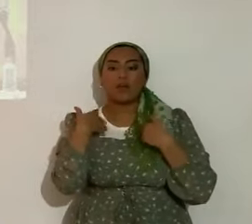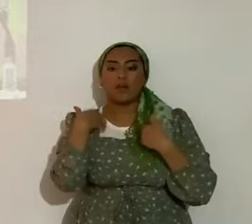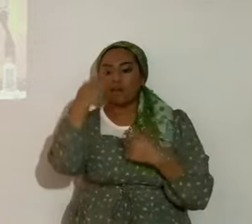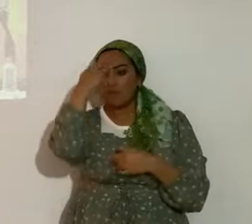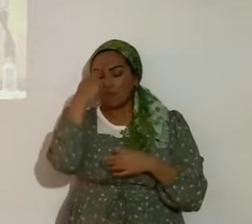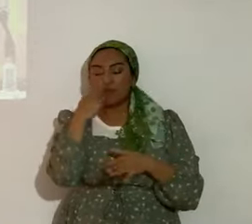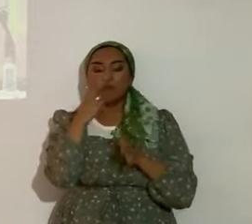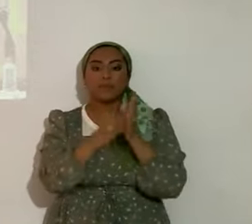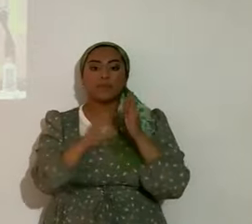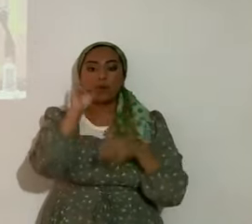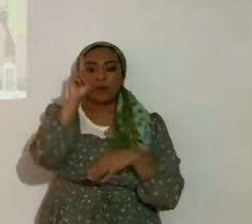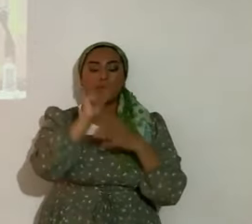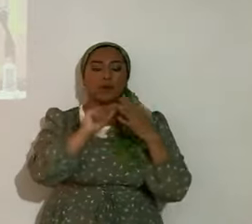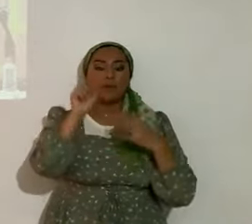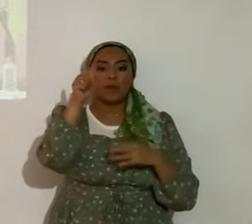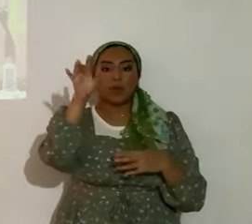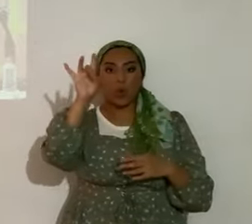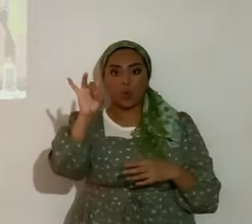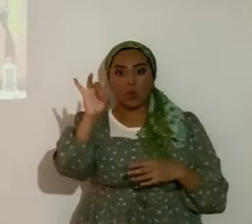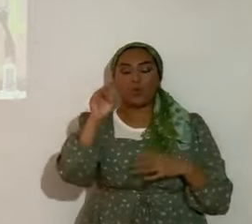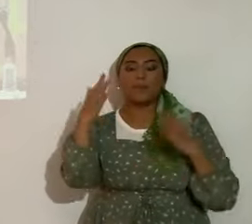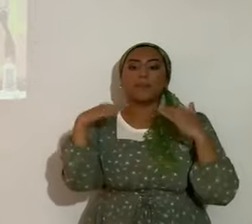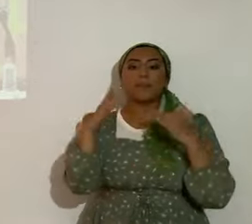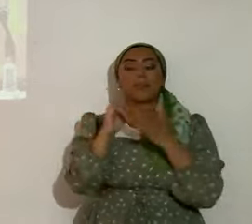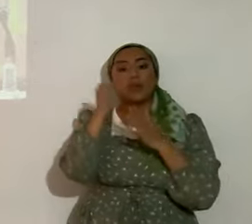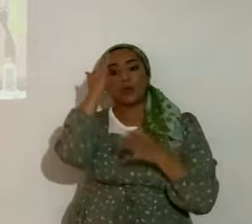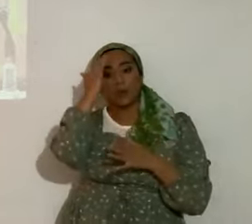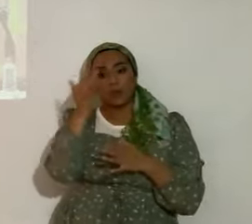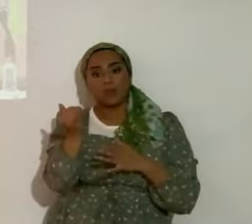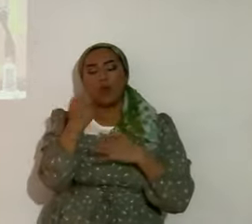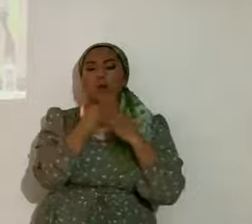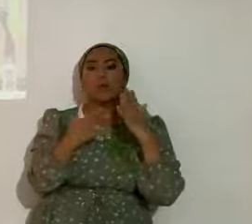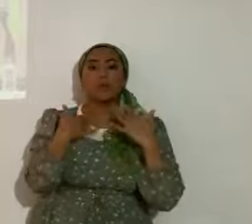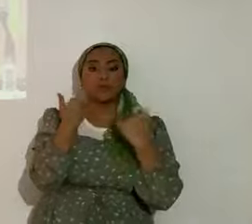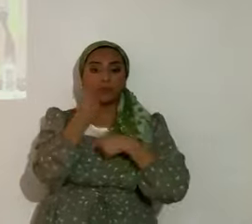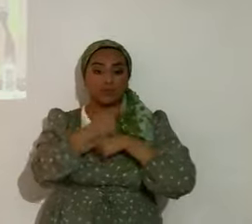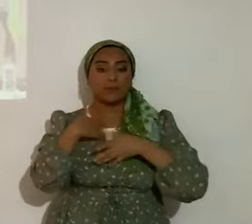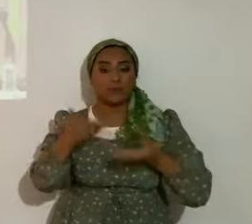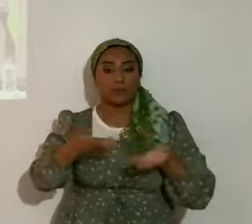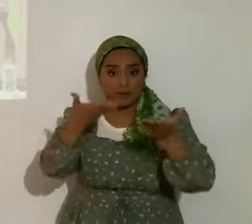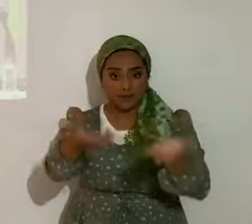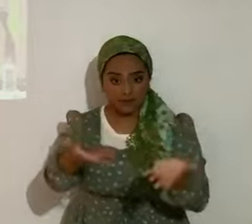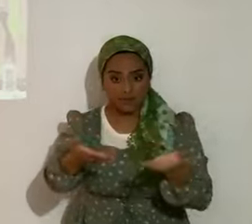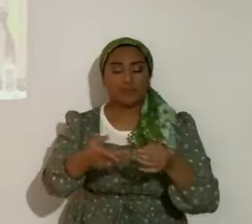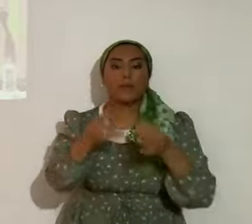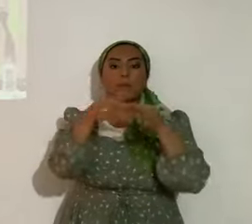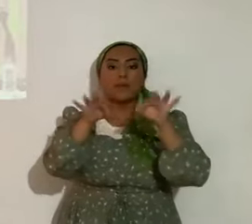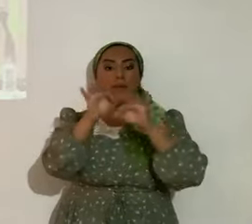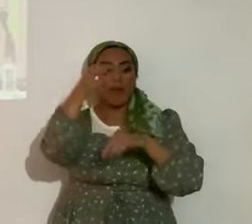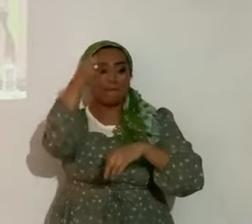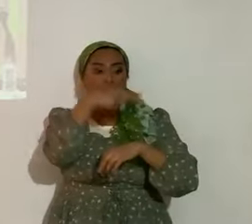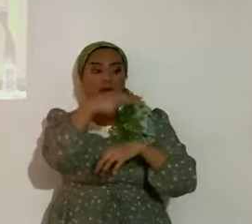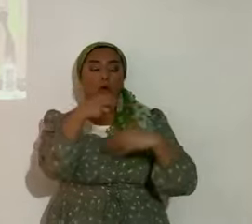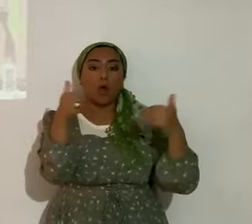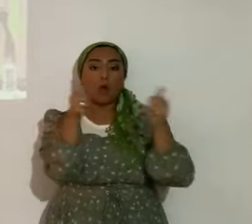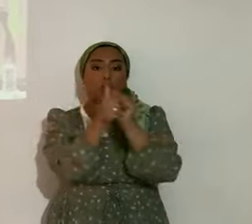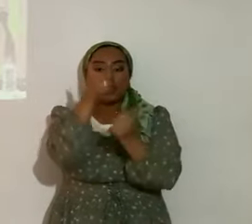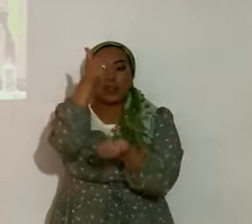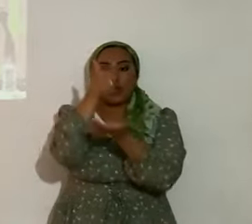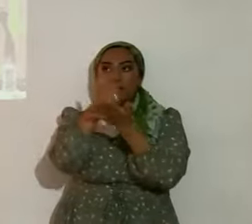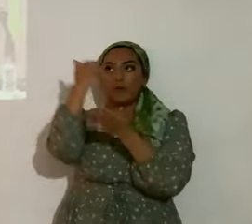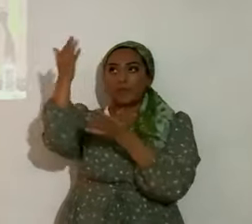Romanos 1:28. Ahora, por lo tanto, ¿cuál es el consejo? Vence con la ayuda de Yahshua Mashiach